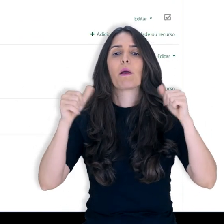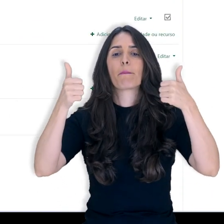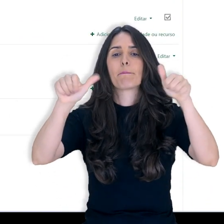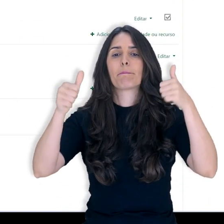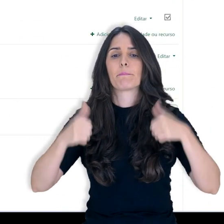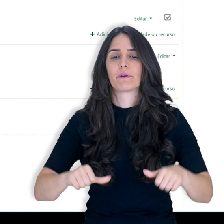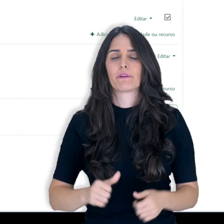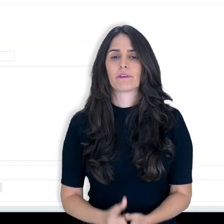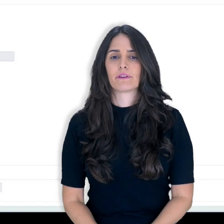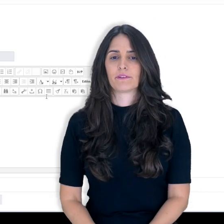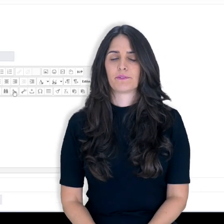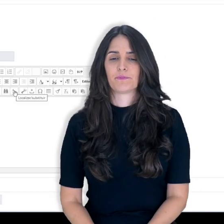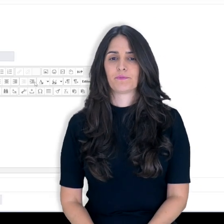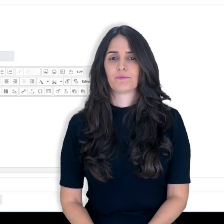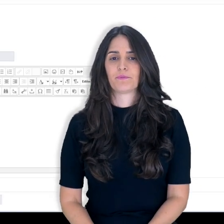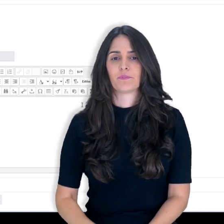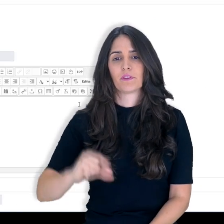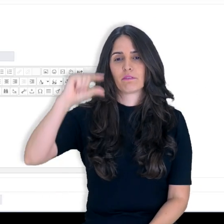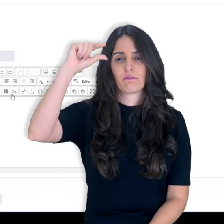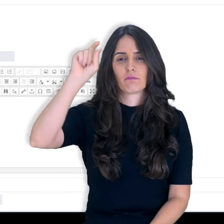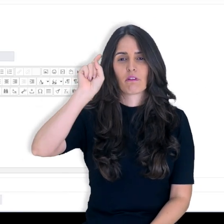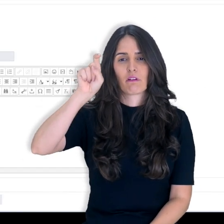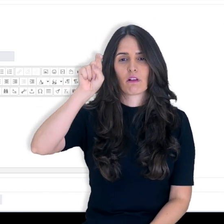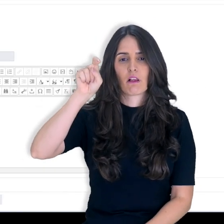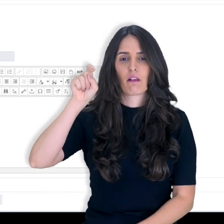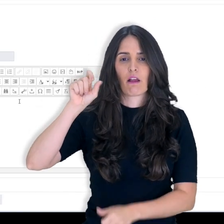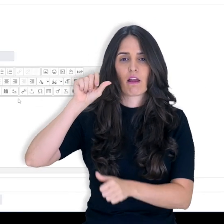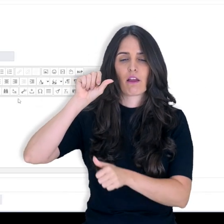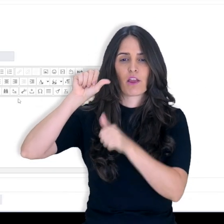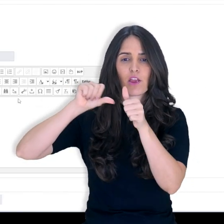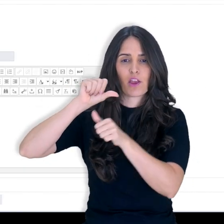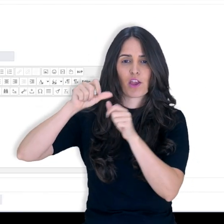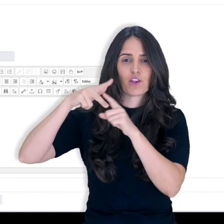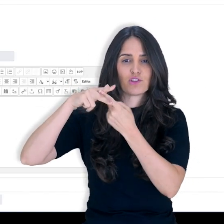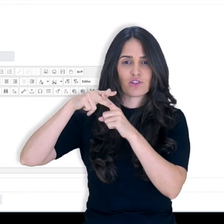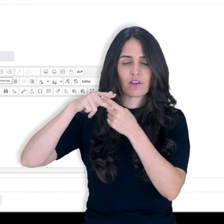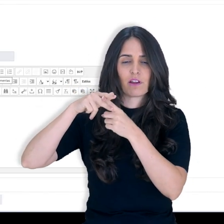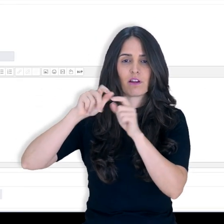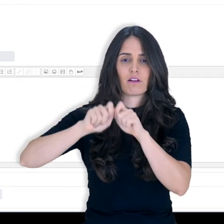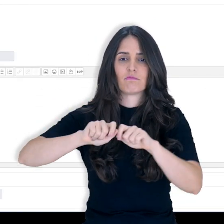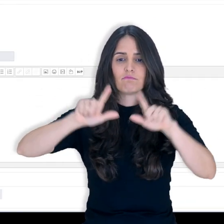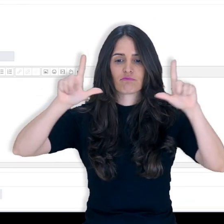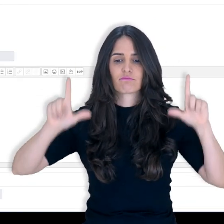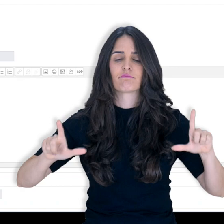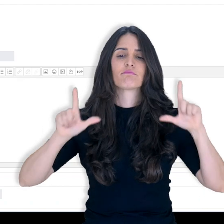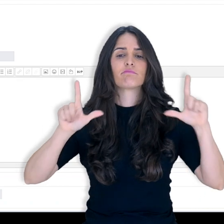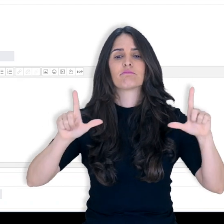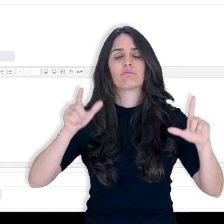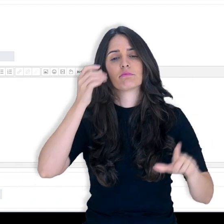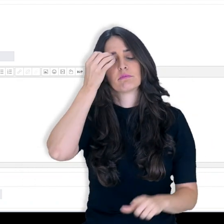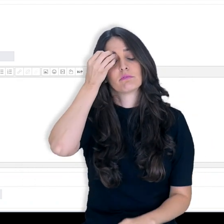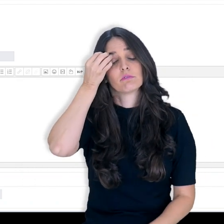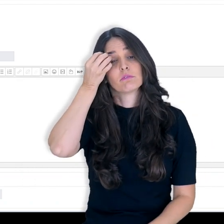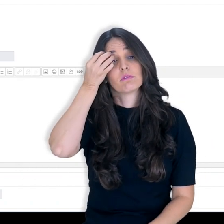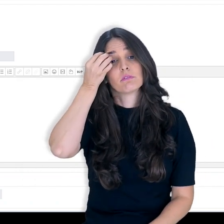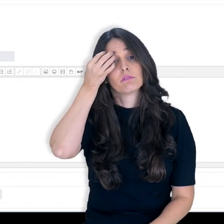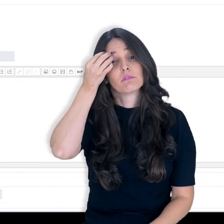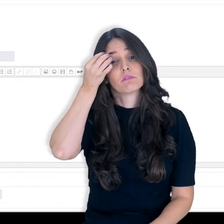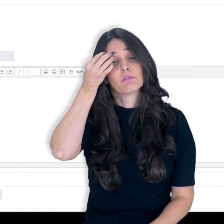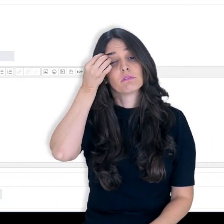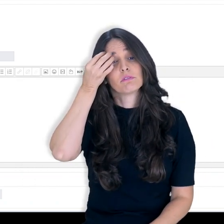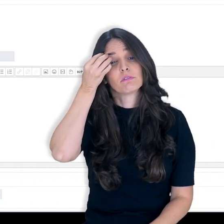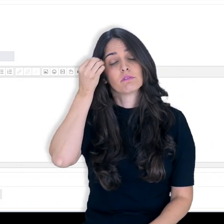em editar essa semana e vai então abrir o editor é possível por exemplo que este editor esteja